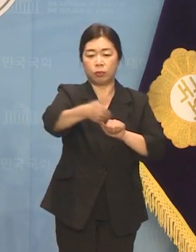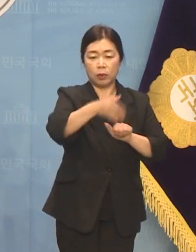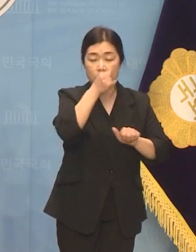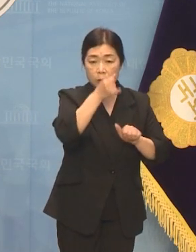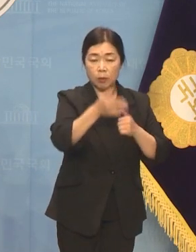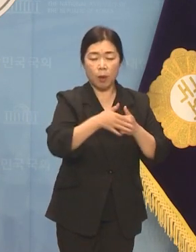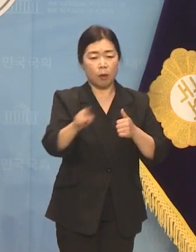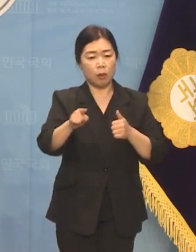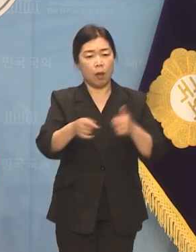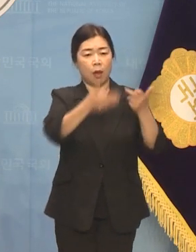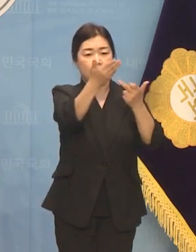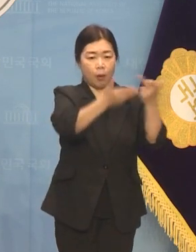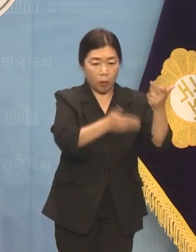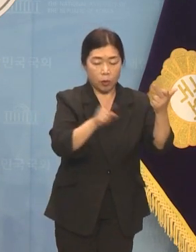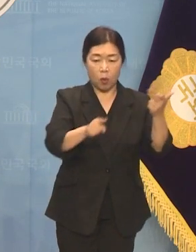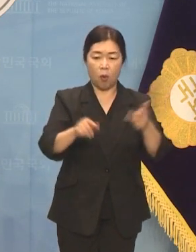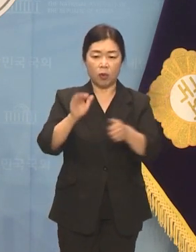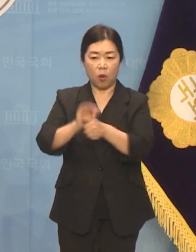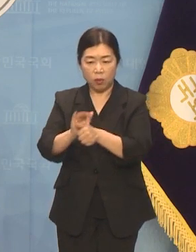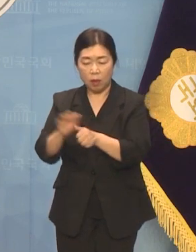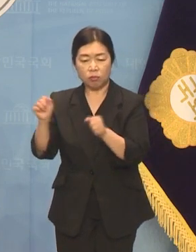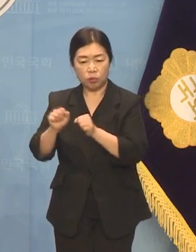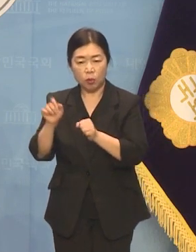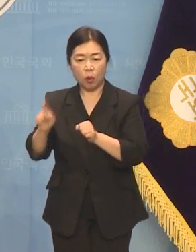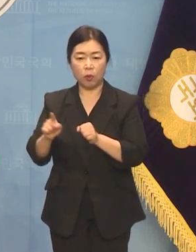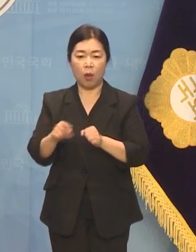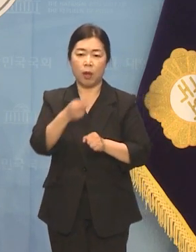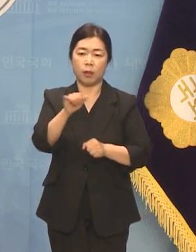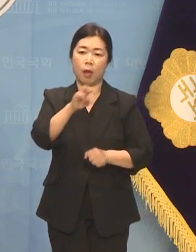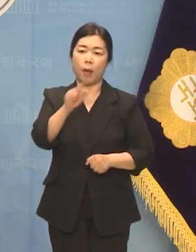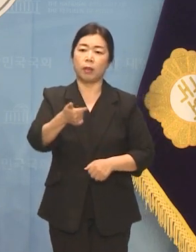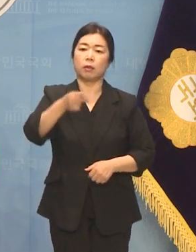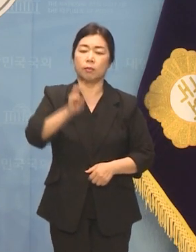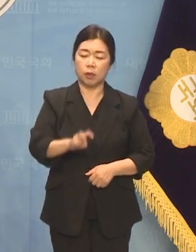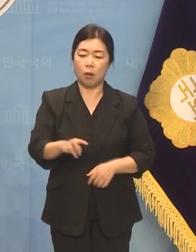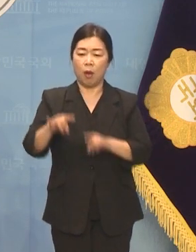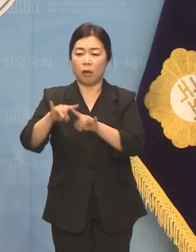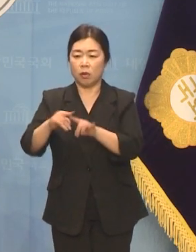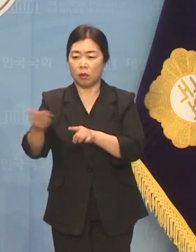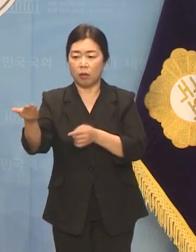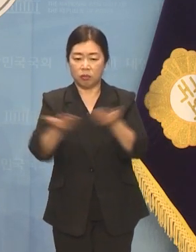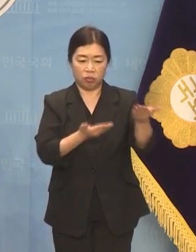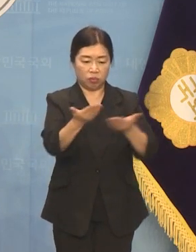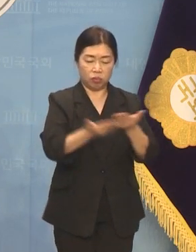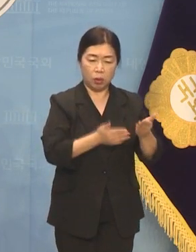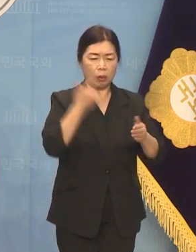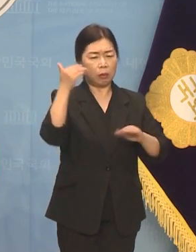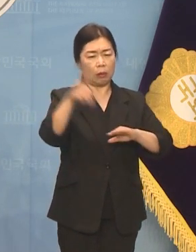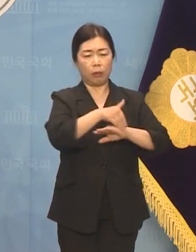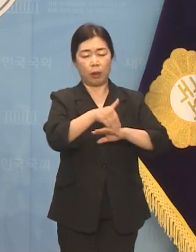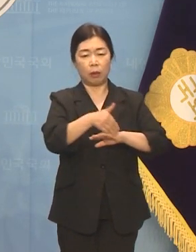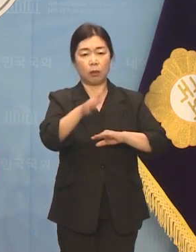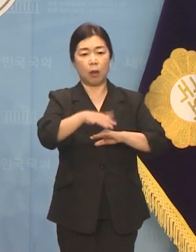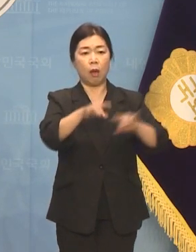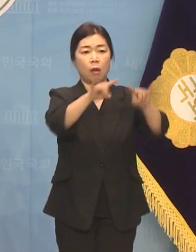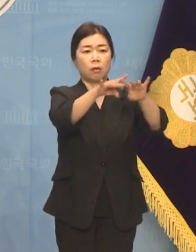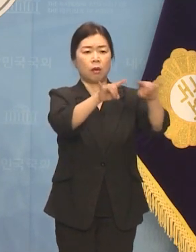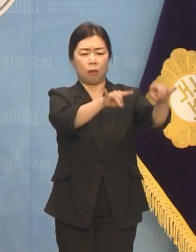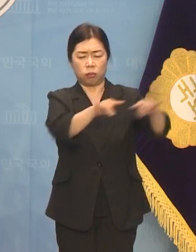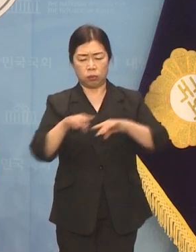위해 강원도, 경상북도, 새만금 등지에서 여유전력을 끌어오려고 한다.